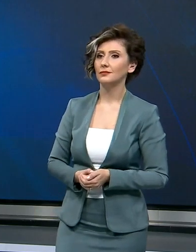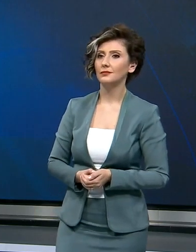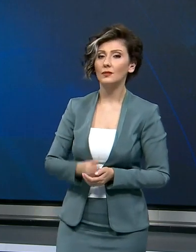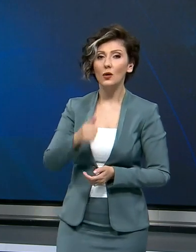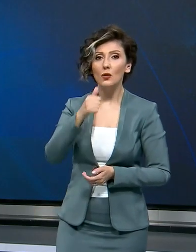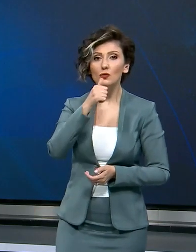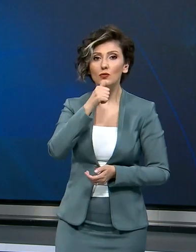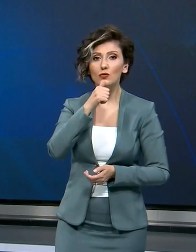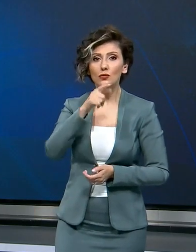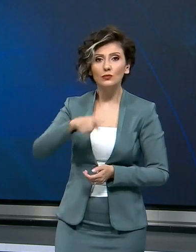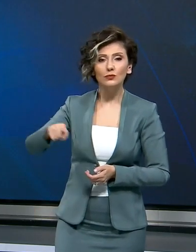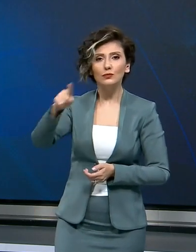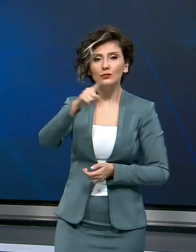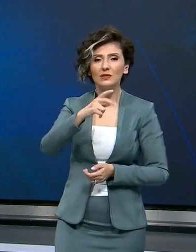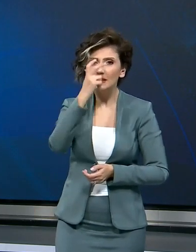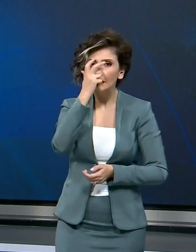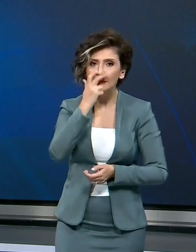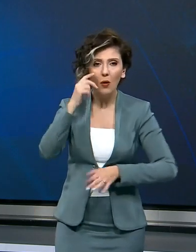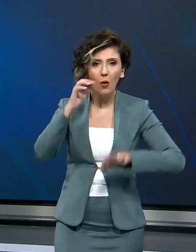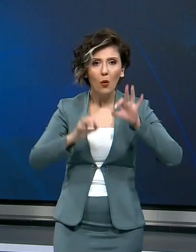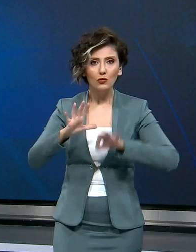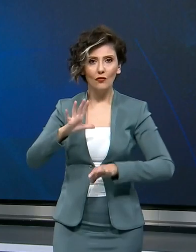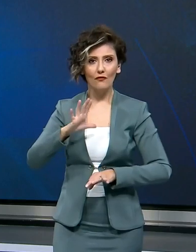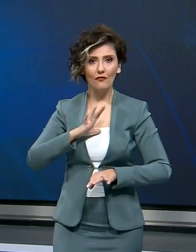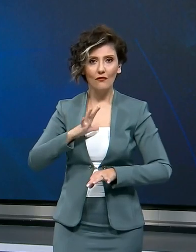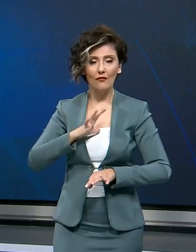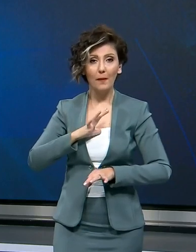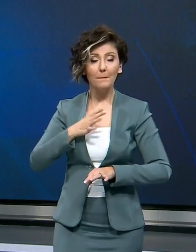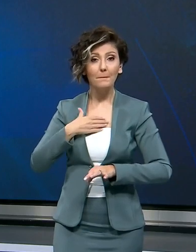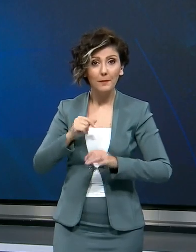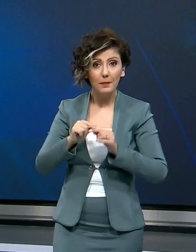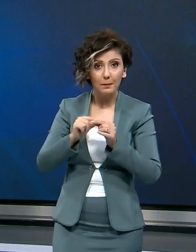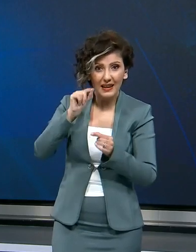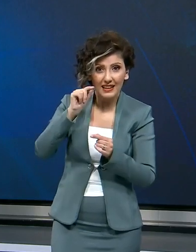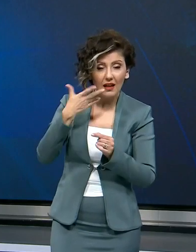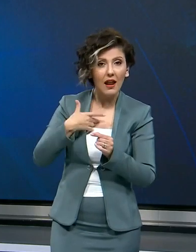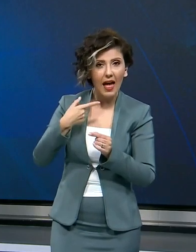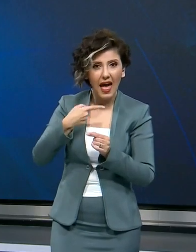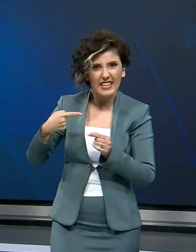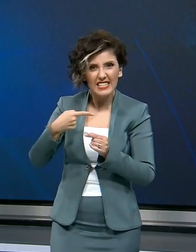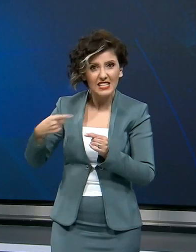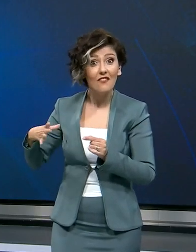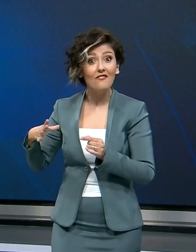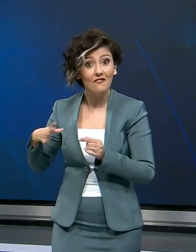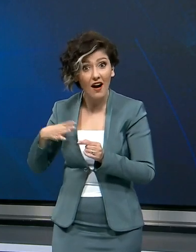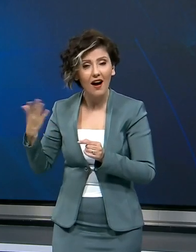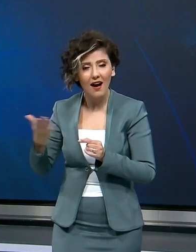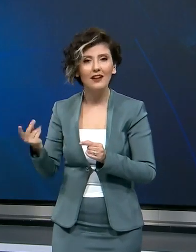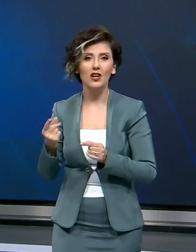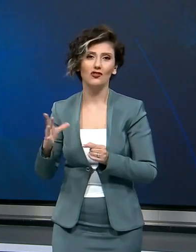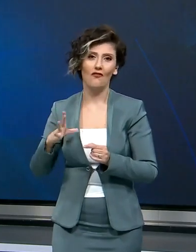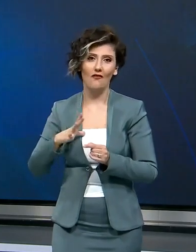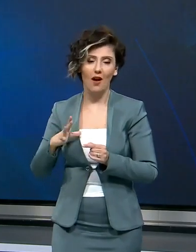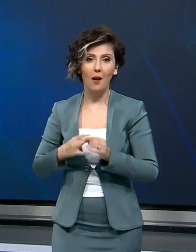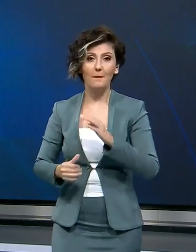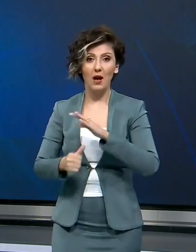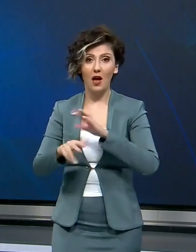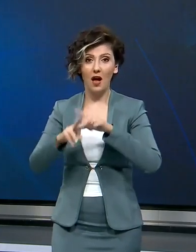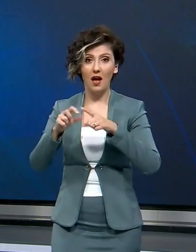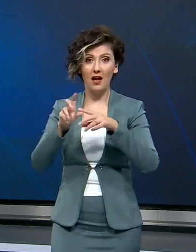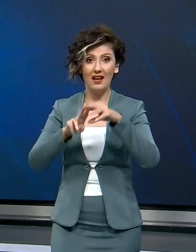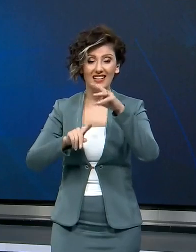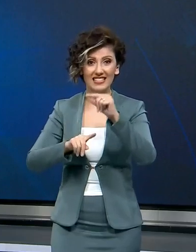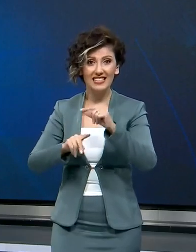Su şebekesinde hassas ölçümler yapılıyor. Kullanılan miktar dışında eksilme varsa kaçak uyarısı veriliyor. Başkentte ASKİ ekipleri